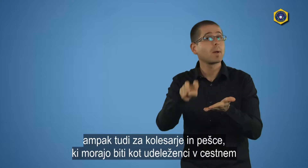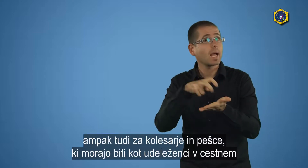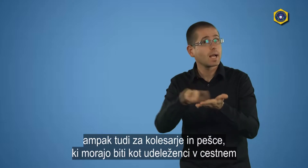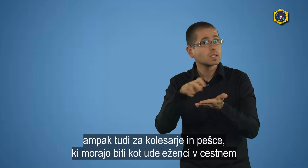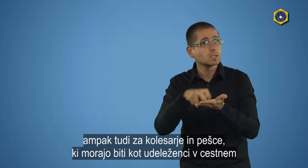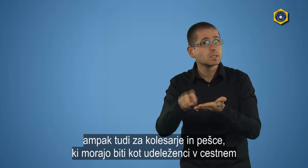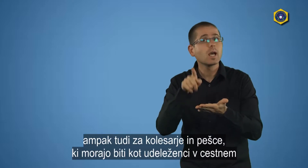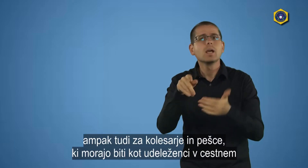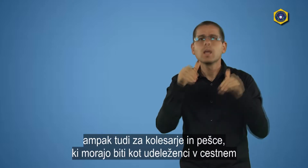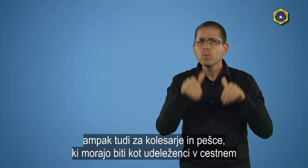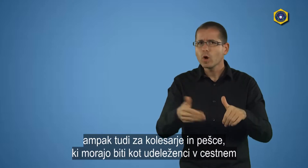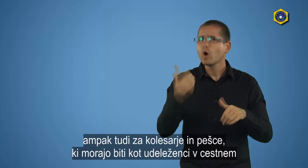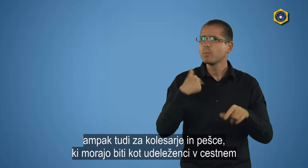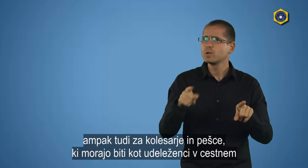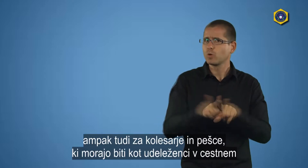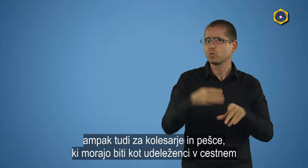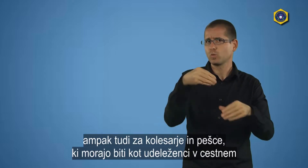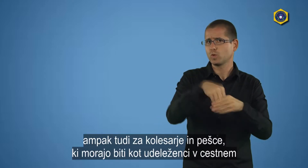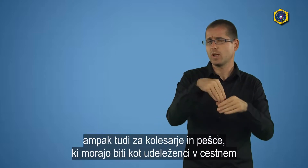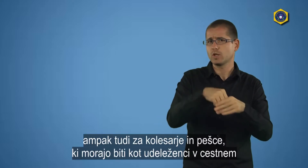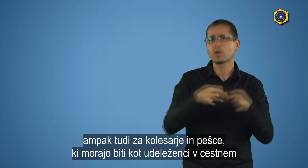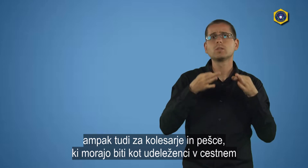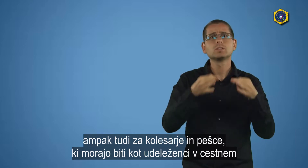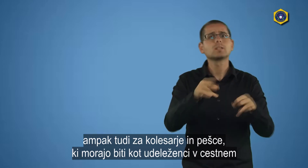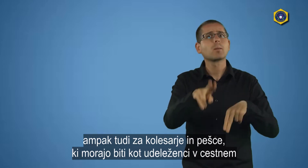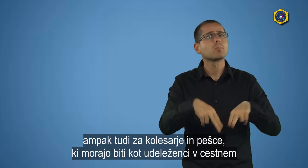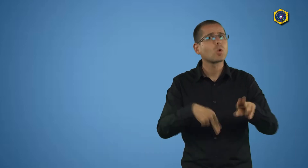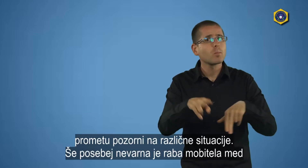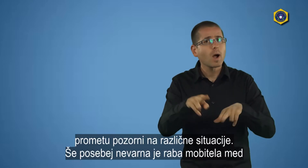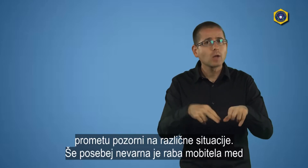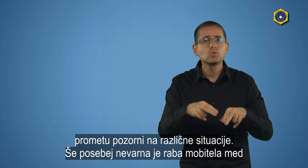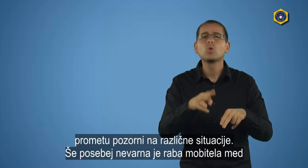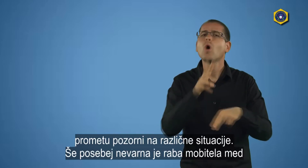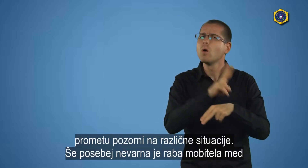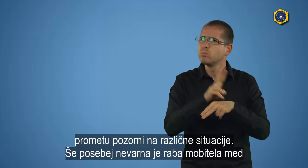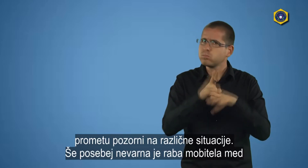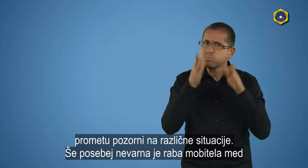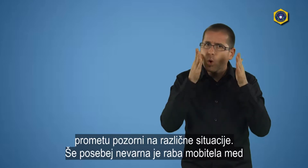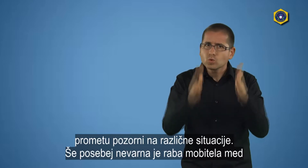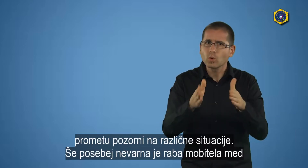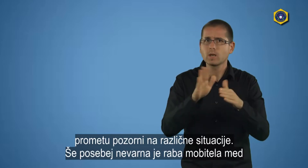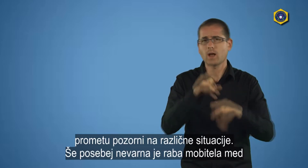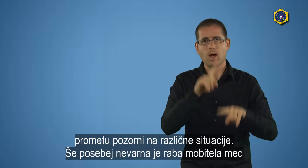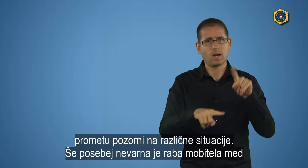biti kot udeleženci v cestnem prometu pozorni na različne situacije.